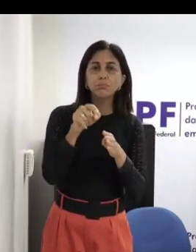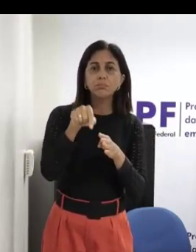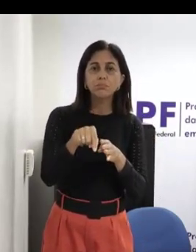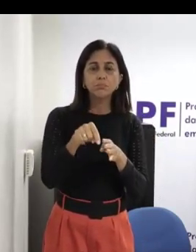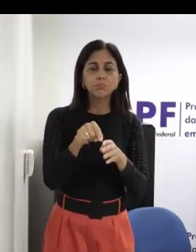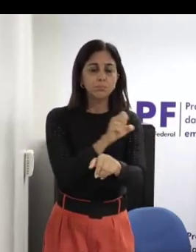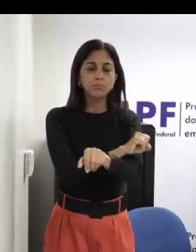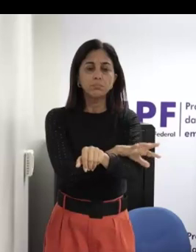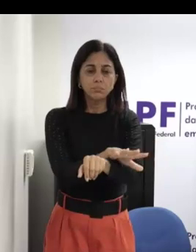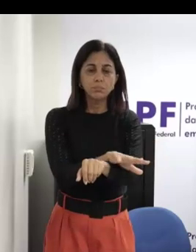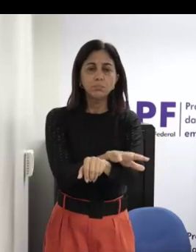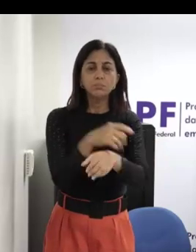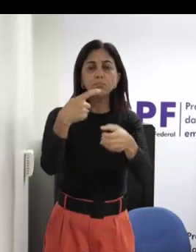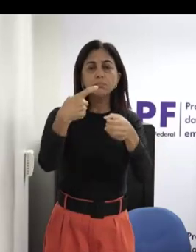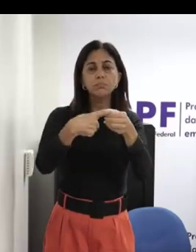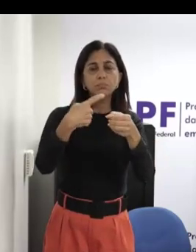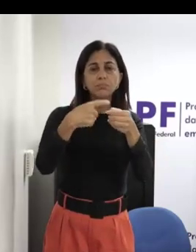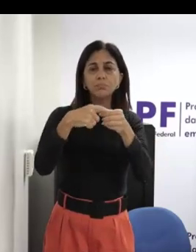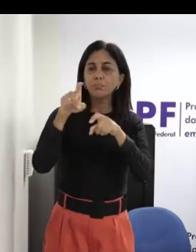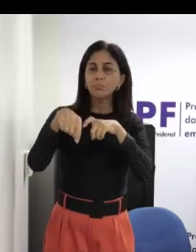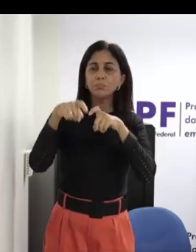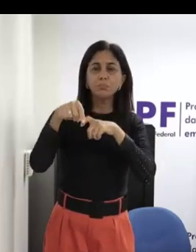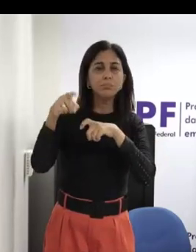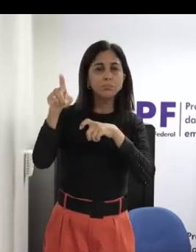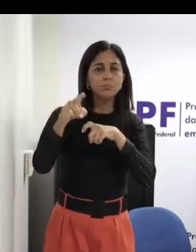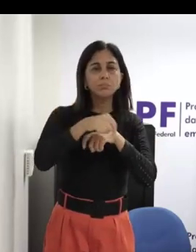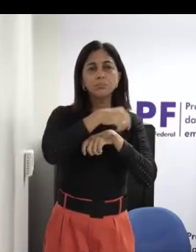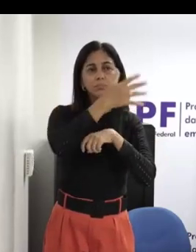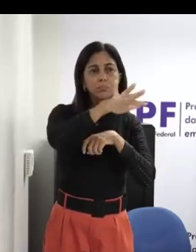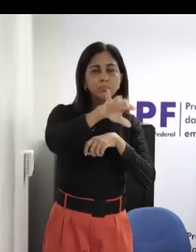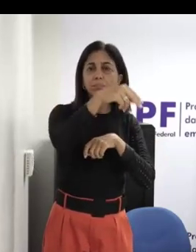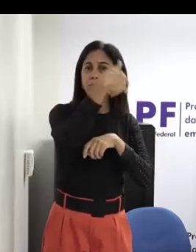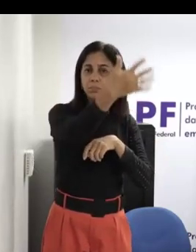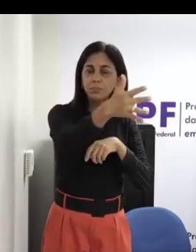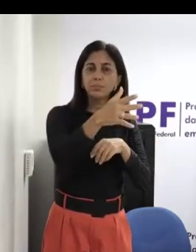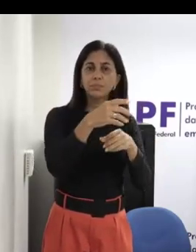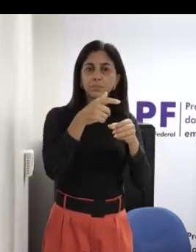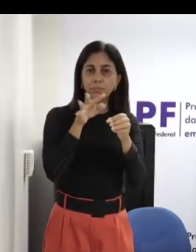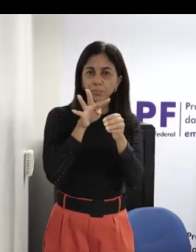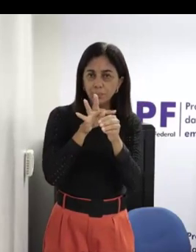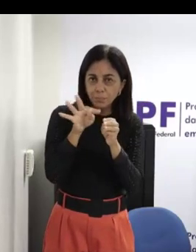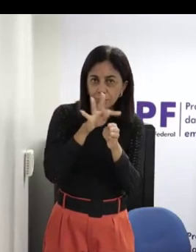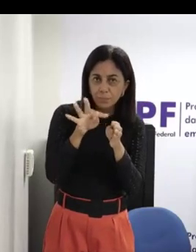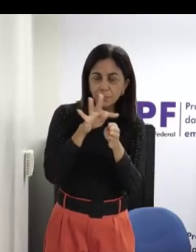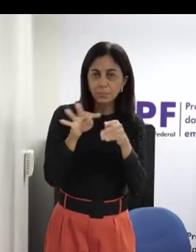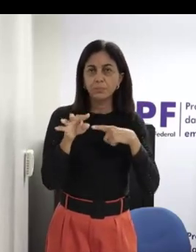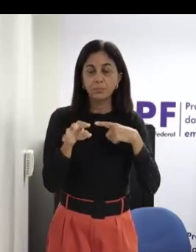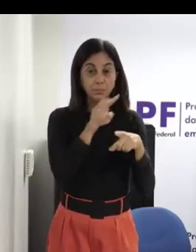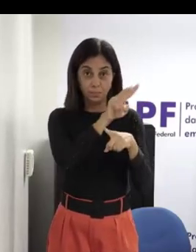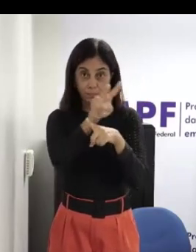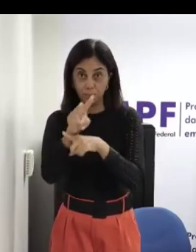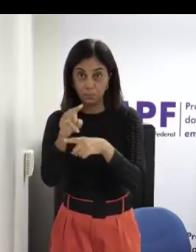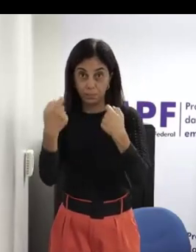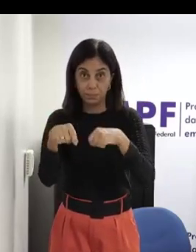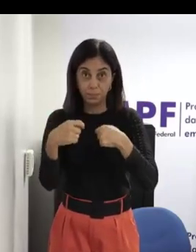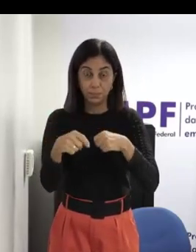urbana Rural e ribeirinho também quando a né ela não acontece nós temos